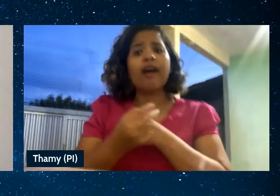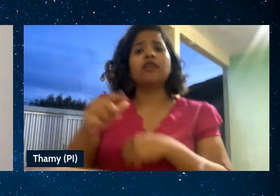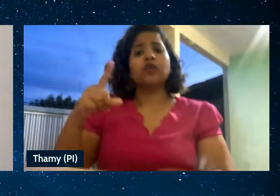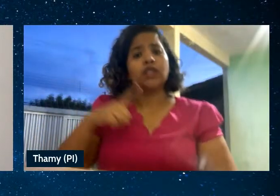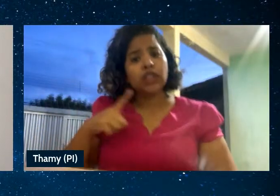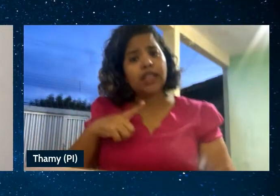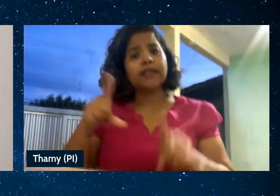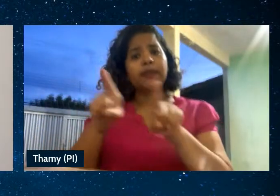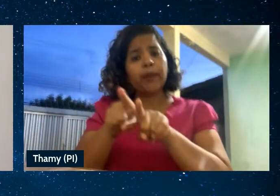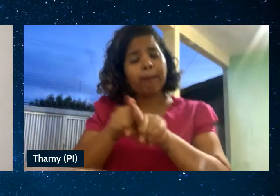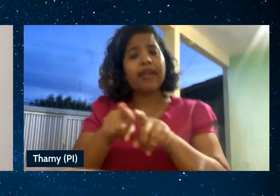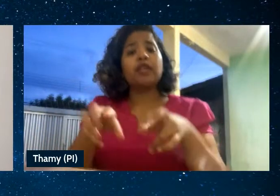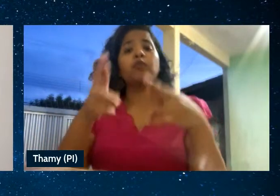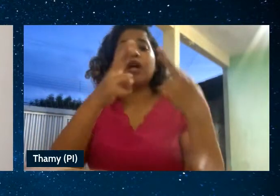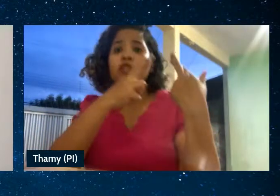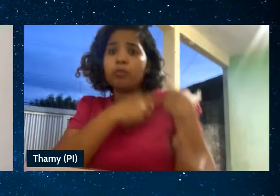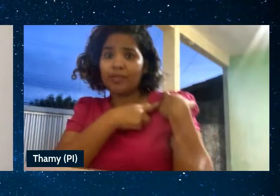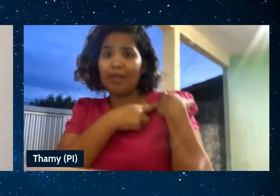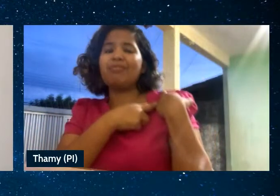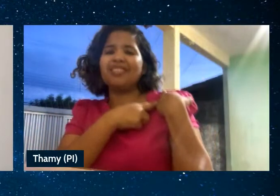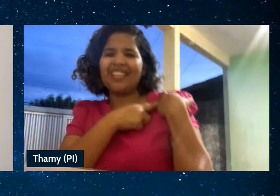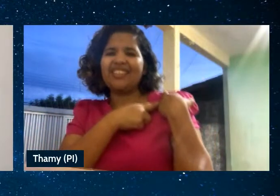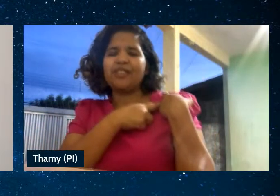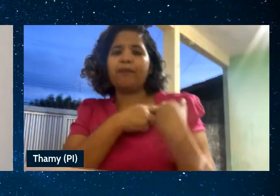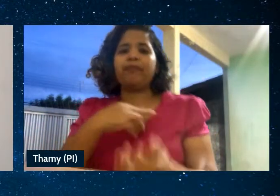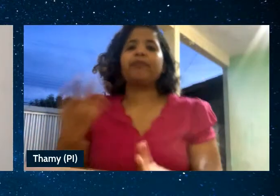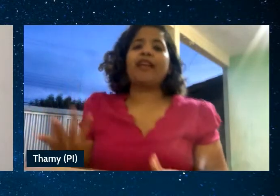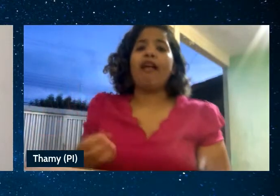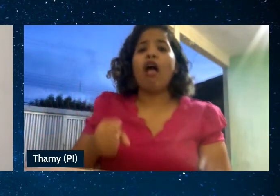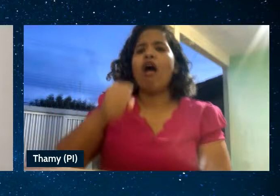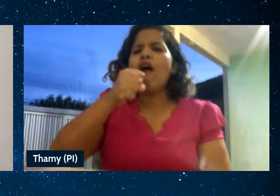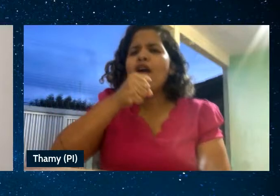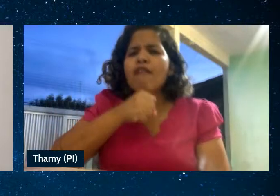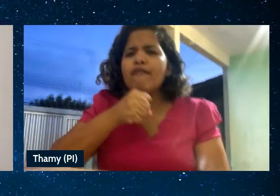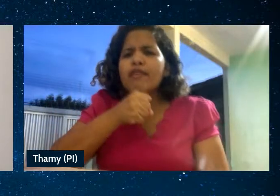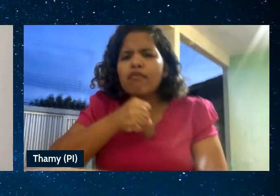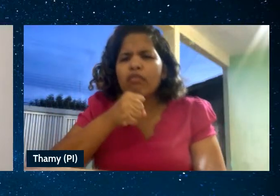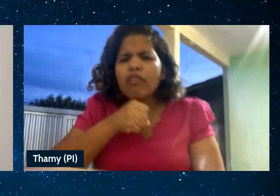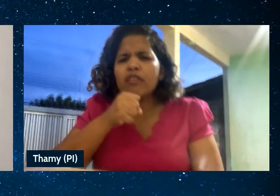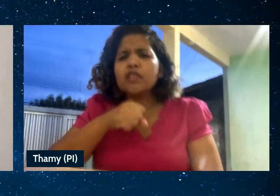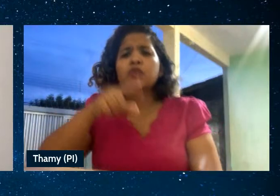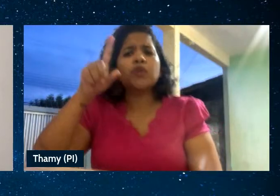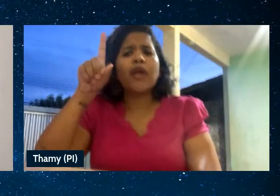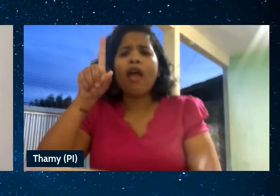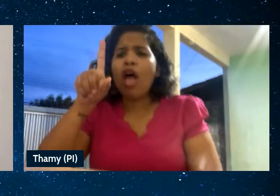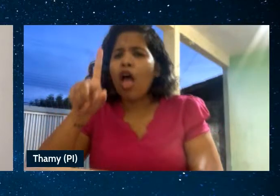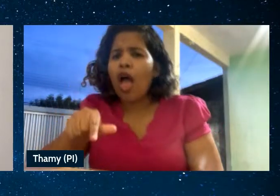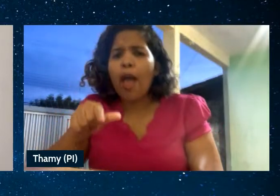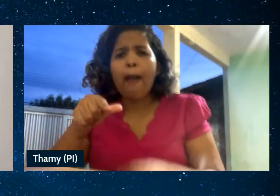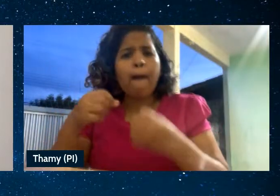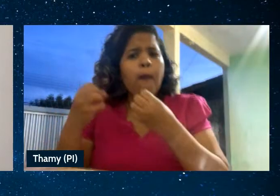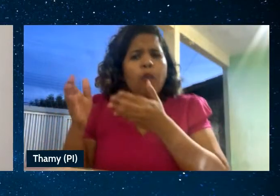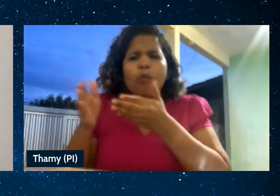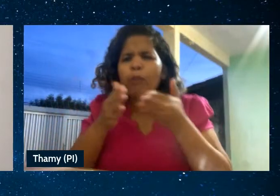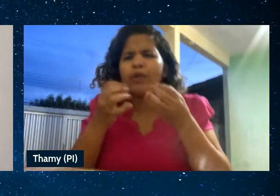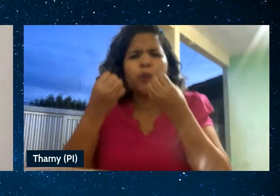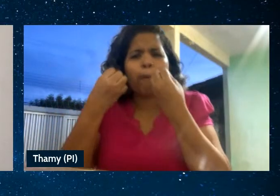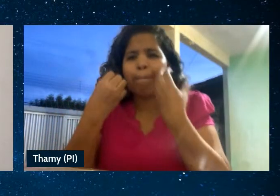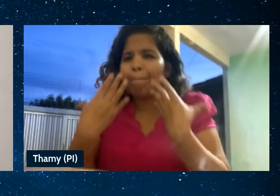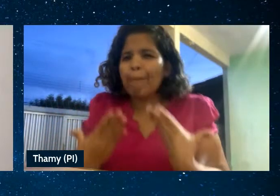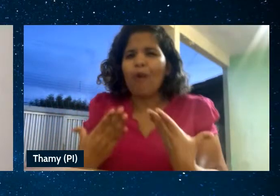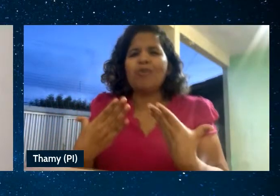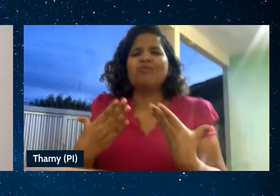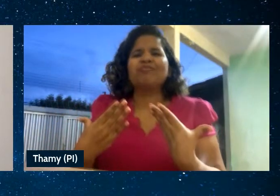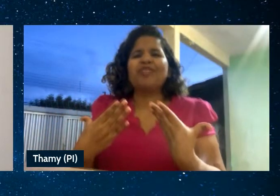a velice é quadra abençoada da existência planetária que nem